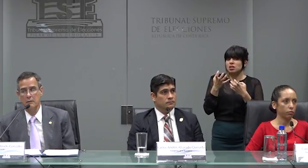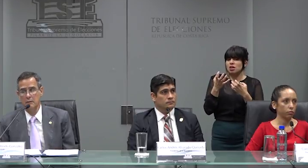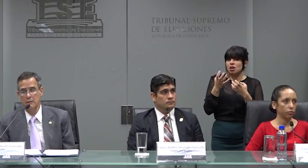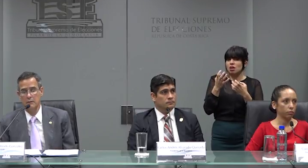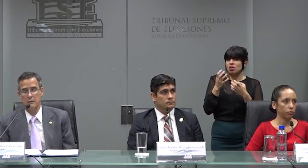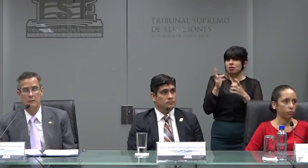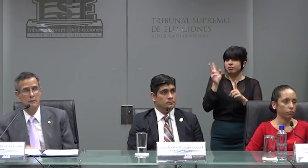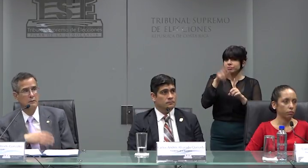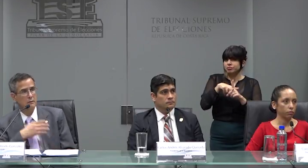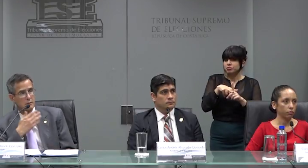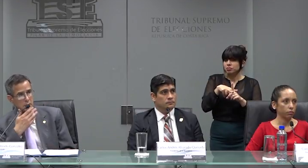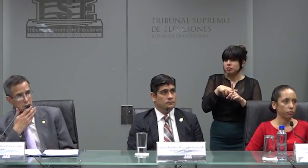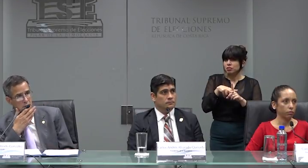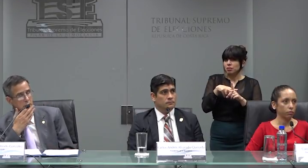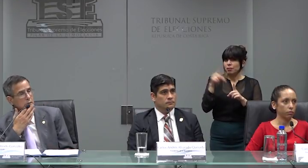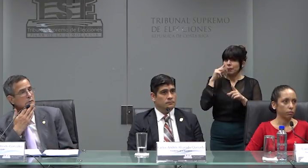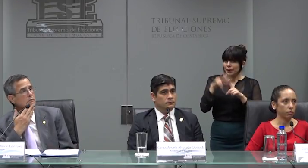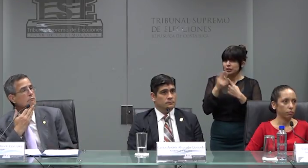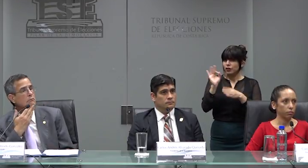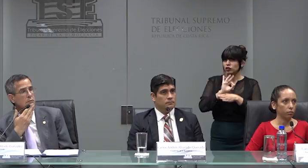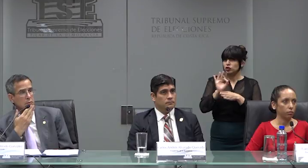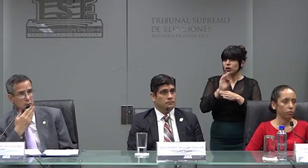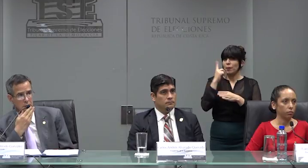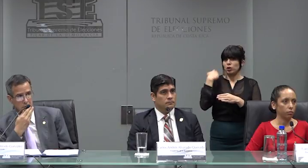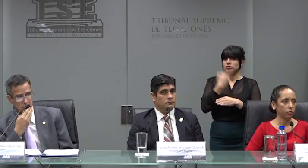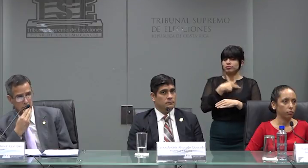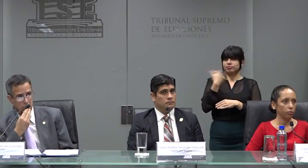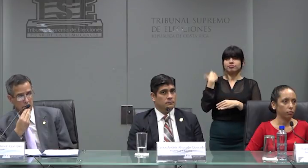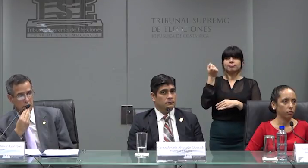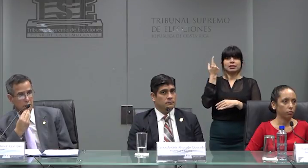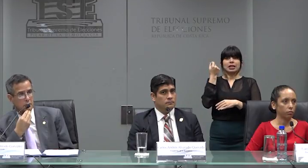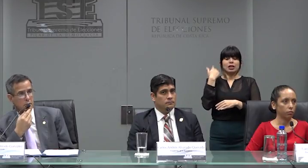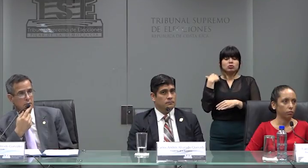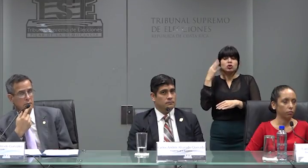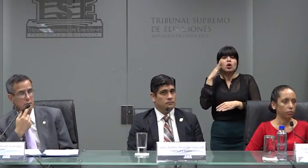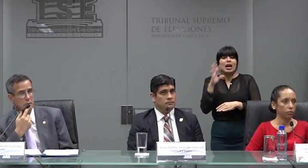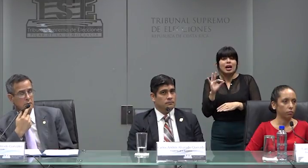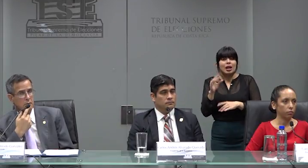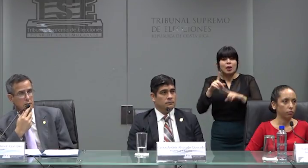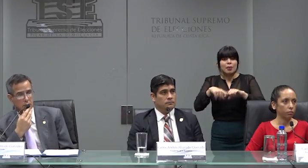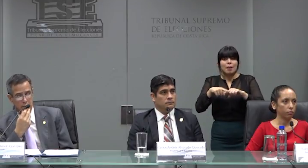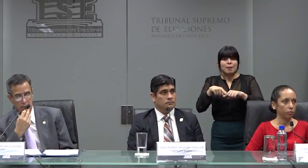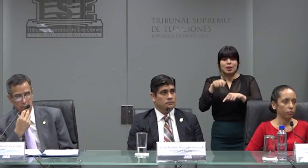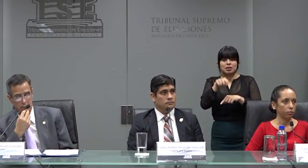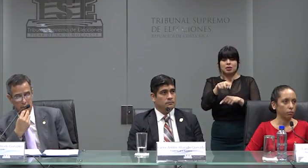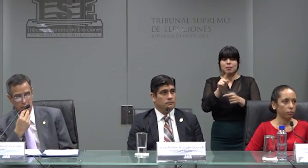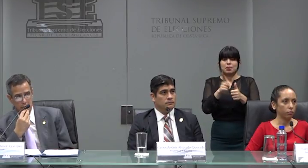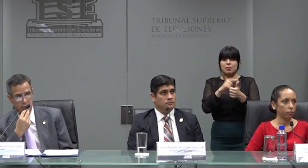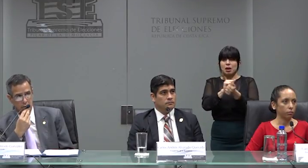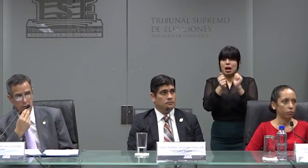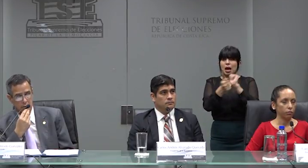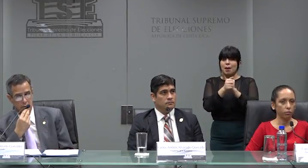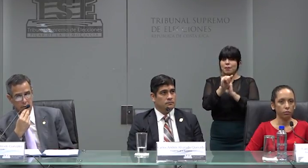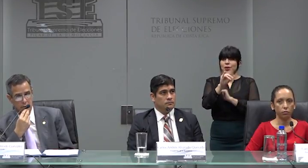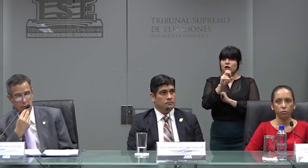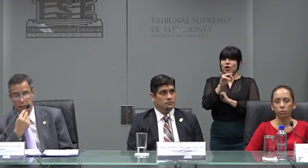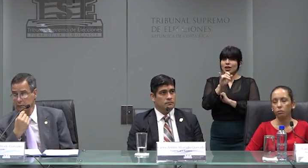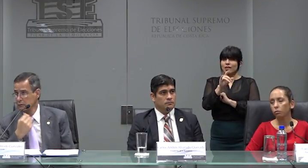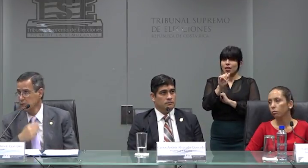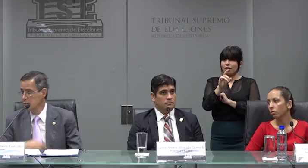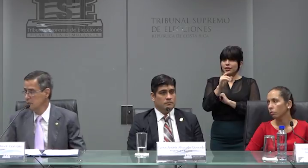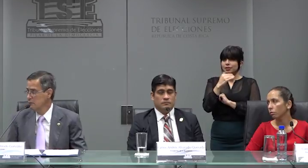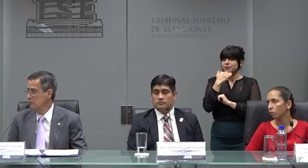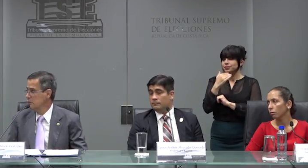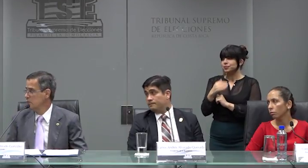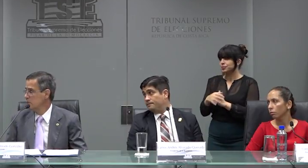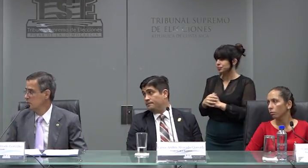ponerlo en operación, entendiendo también que, según creo, depende de una reforma de índole legal? Muchas gracias.